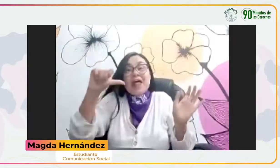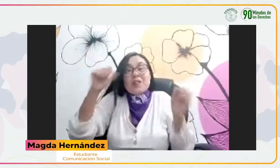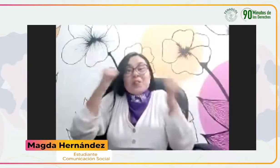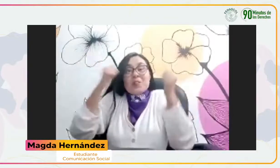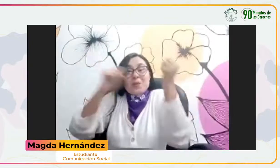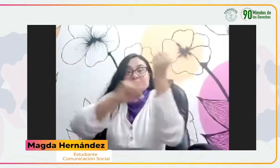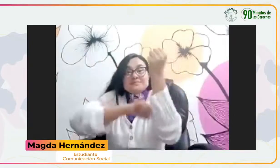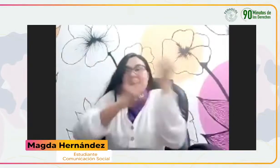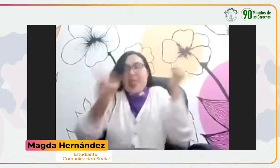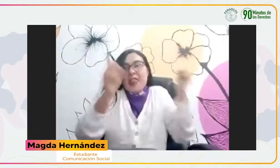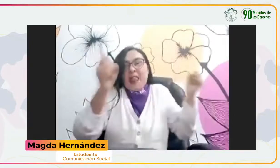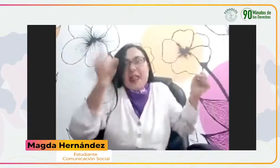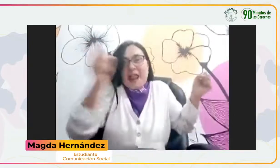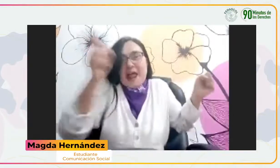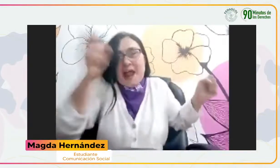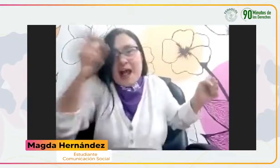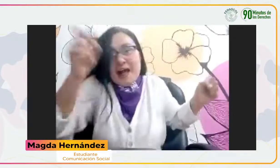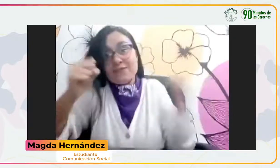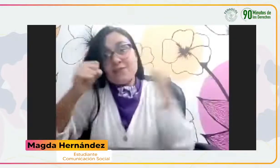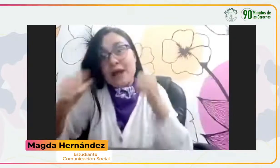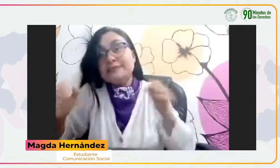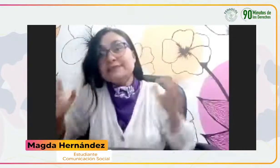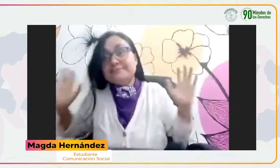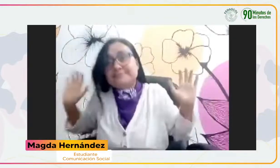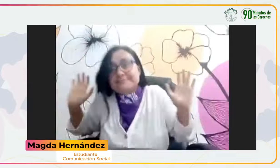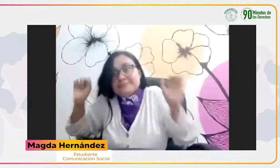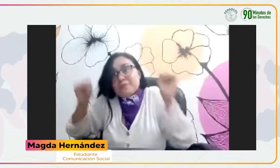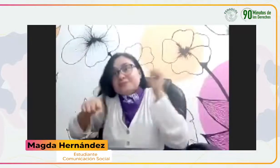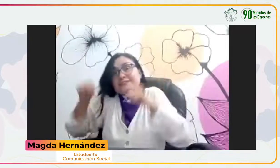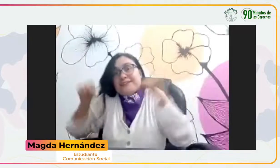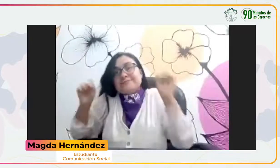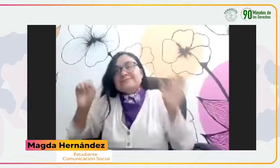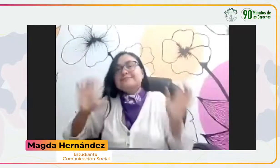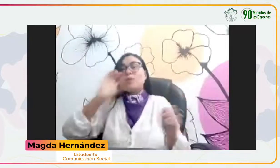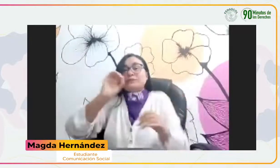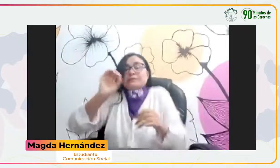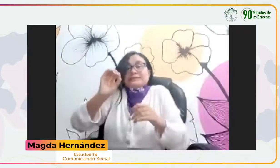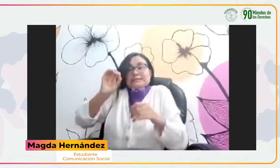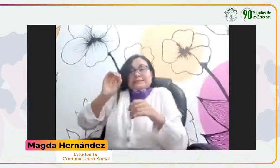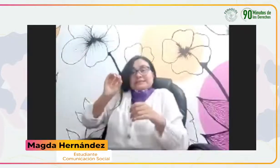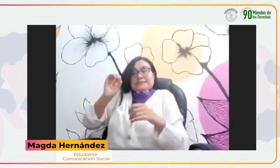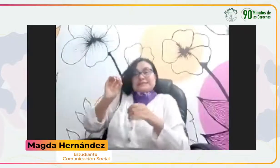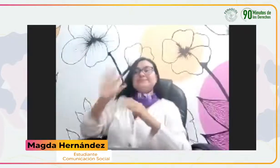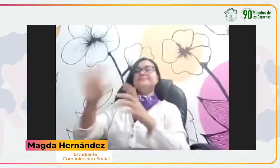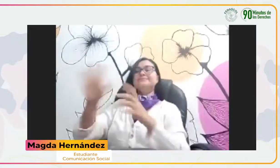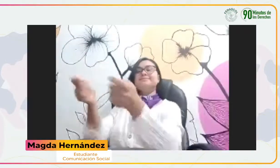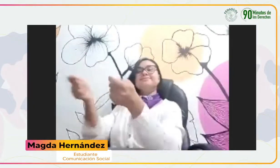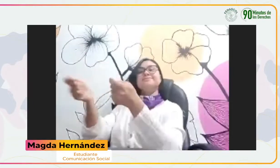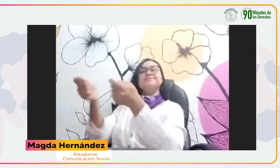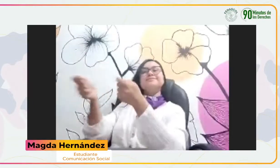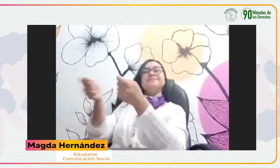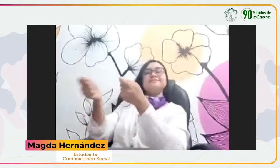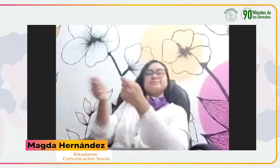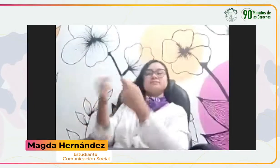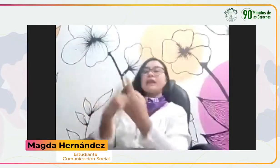equidad y sentarse a charlar con nosotros. No sé si de pronto sean temas de pronto de carácter y que se